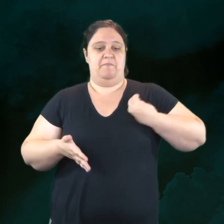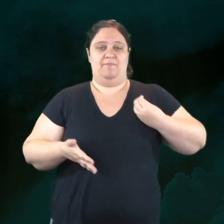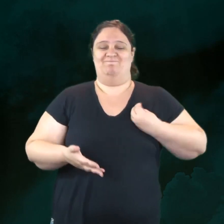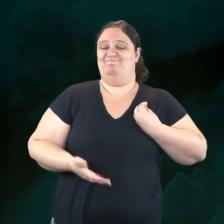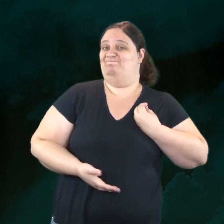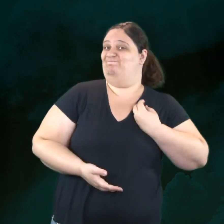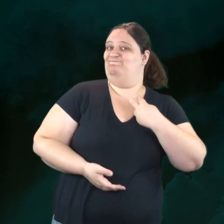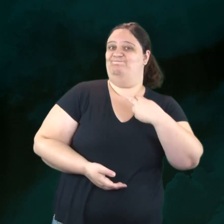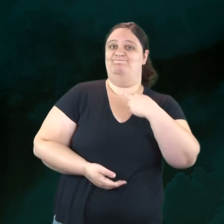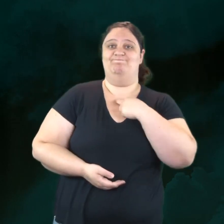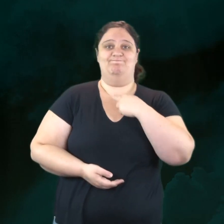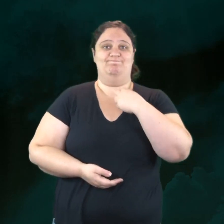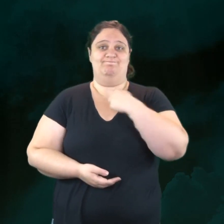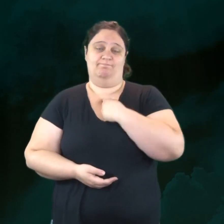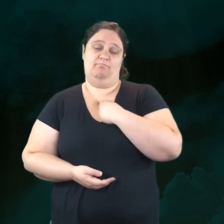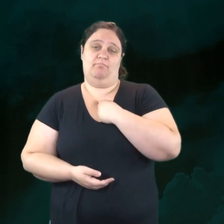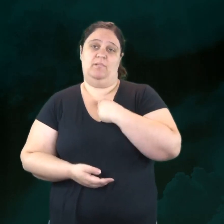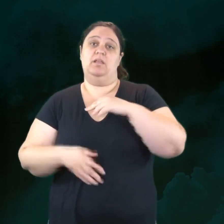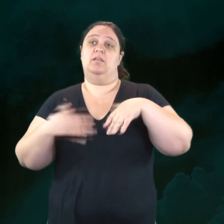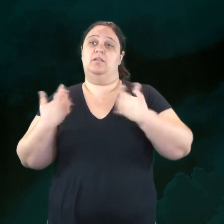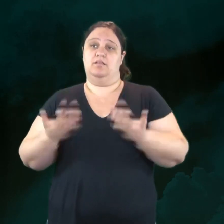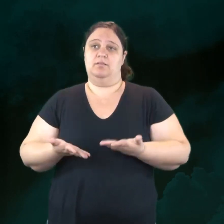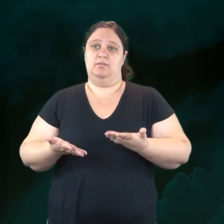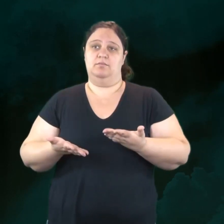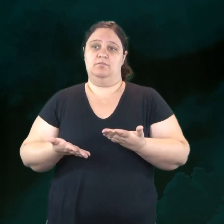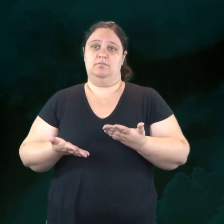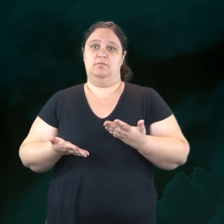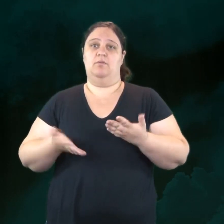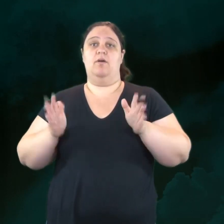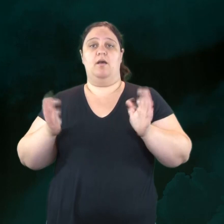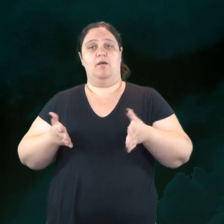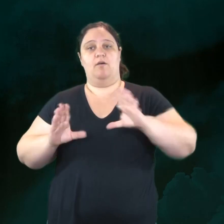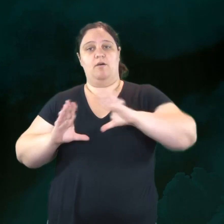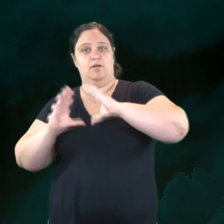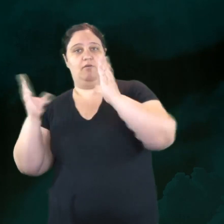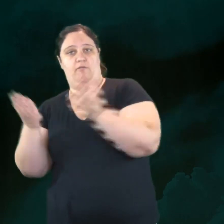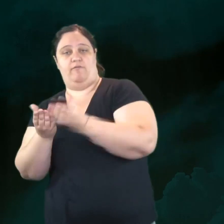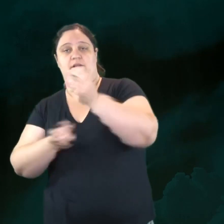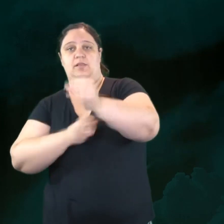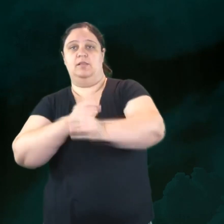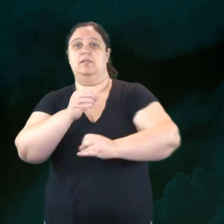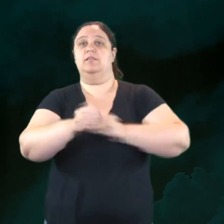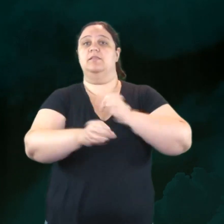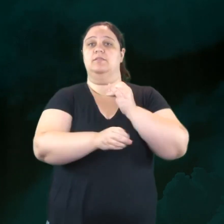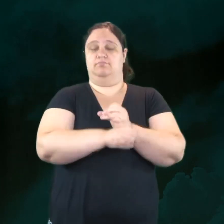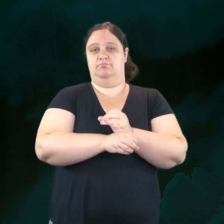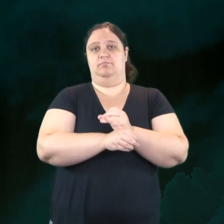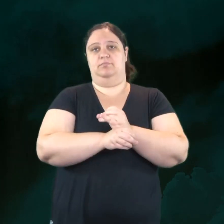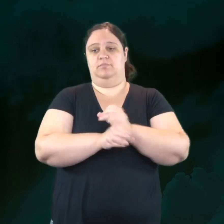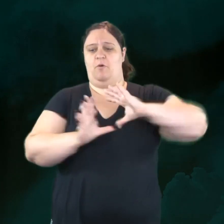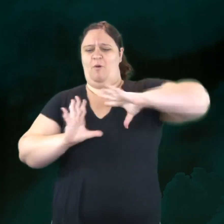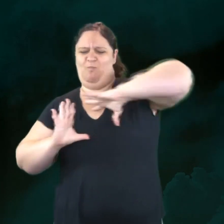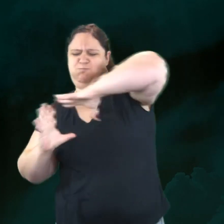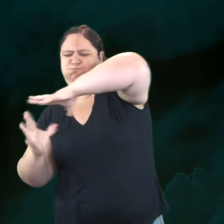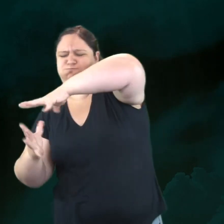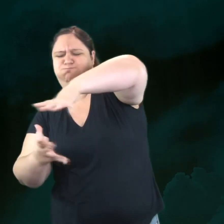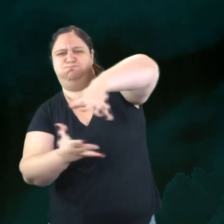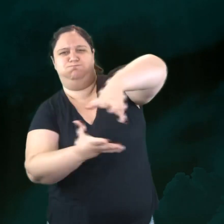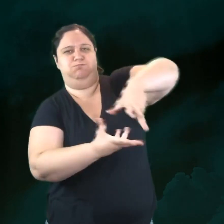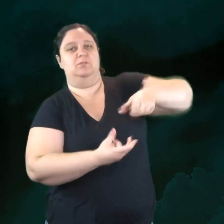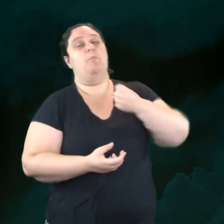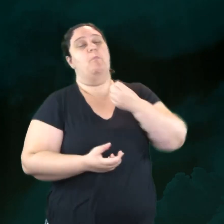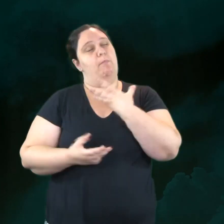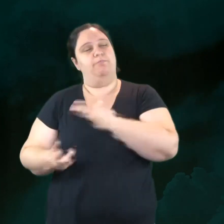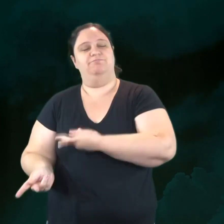estarmos presencialmente juntos, nós estamos fazendo online para todo o globo terrestre. Portanto,